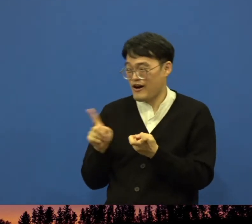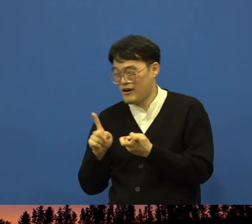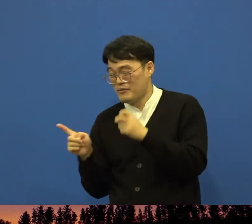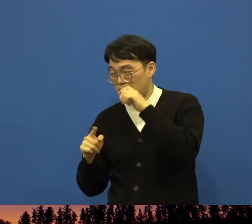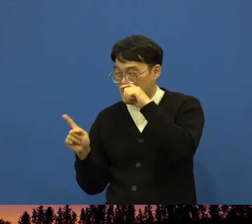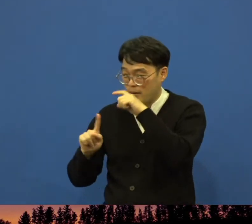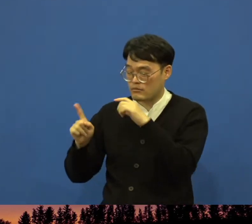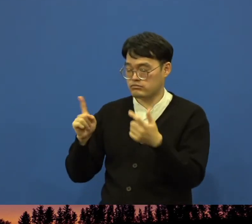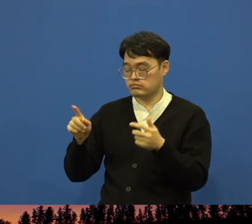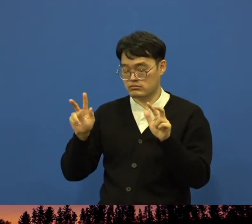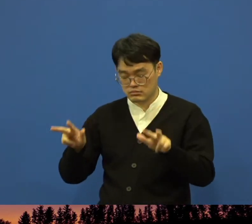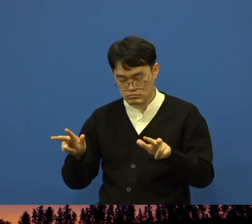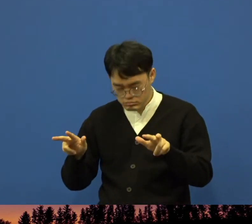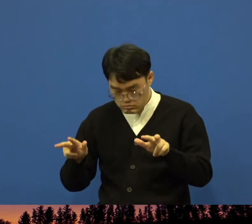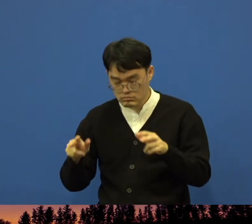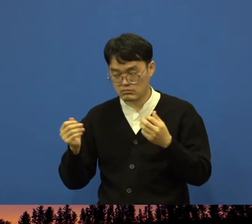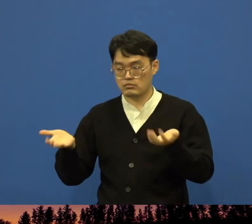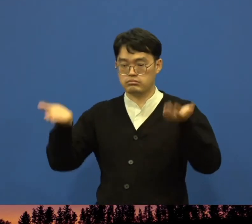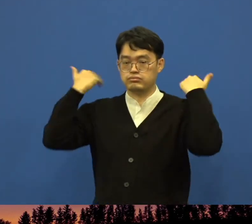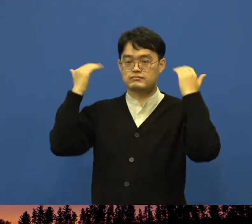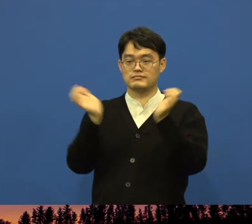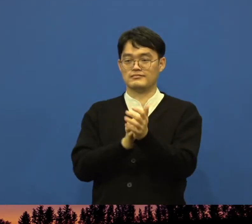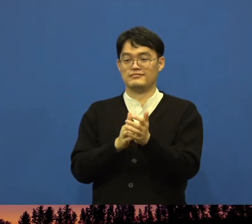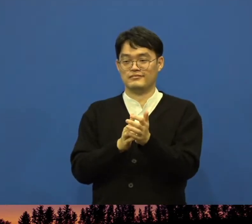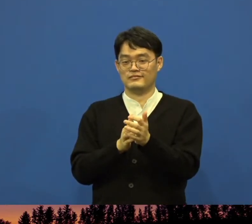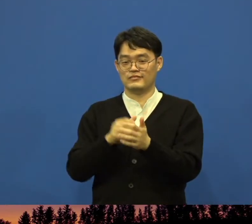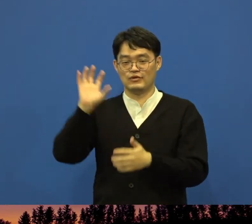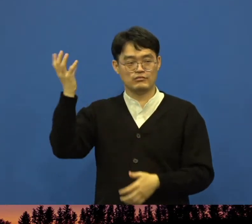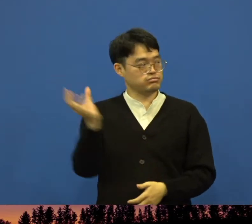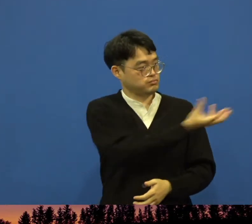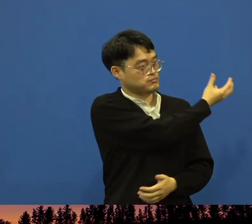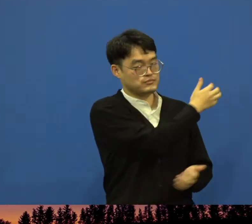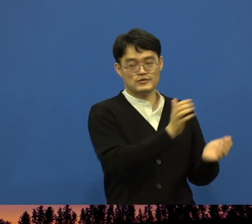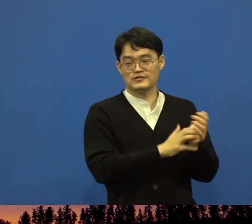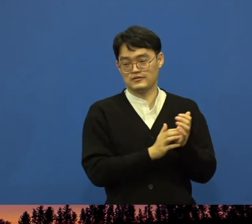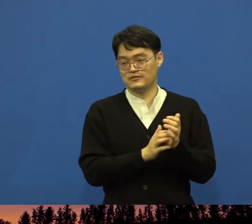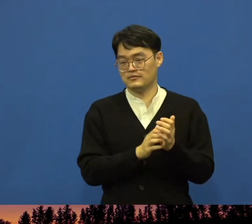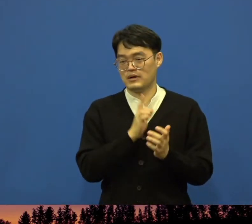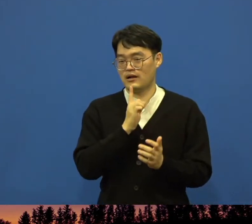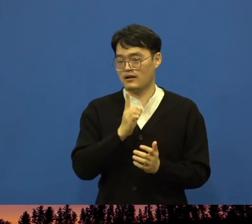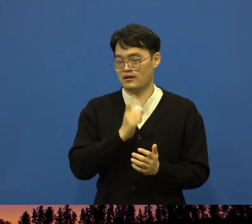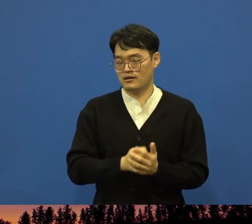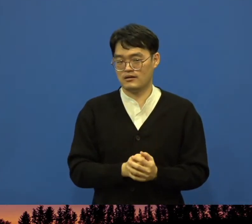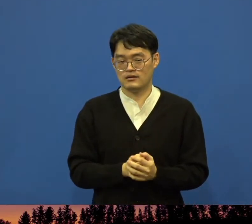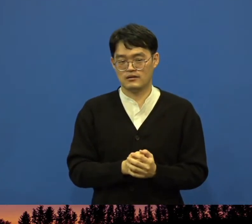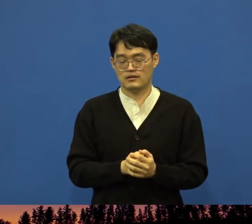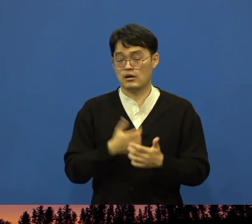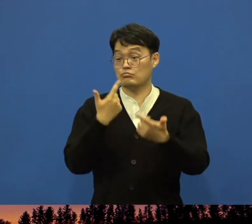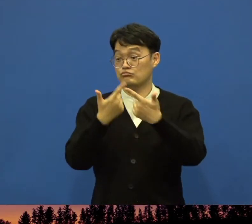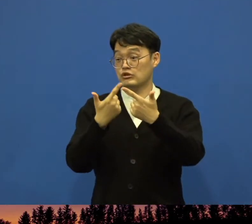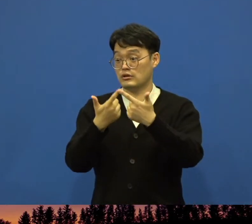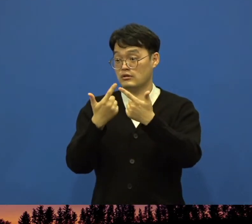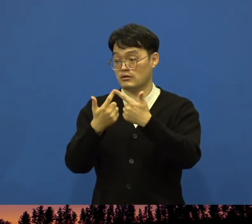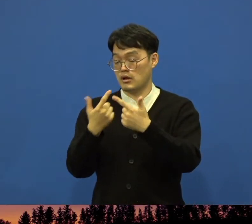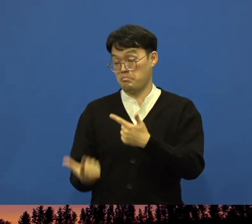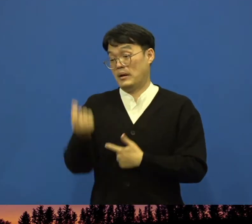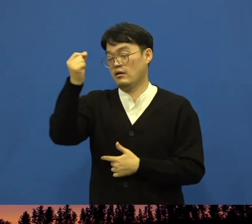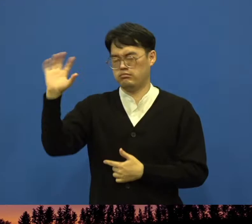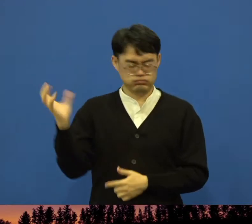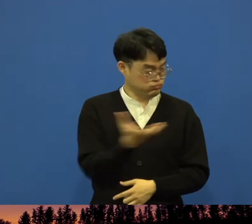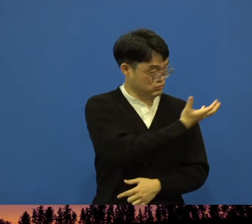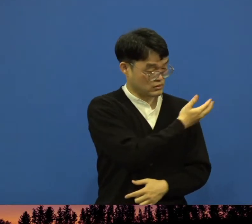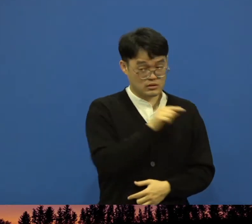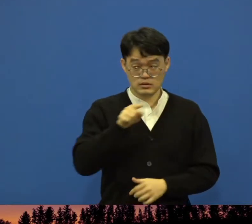왔다 갔는지 지나가 버렸어요. 그죠? 지나가 버렸어요. 바람처럼 지나갔어요. 부산은 빨리 지나갔어요. 내가 보니까